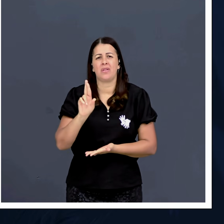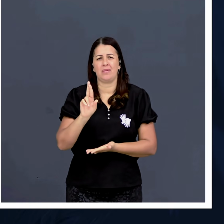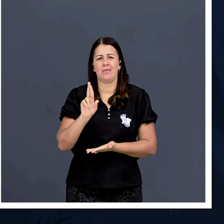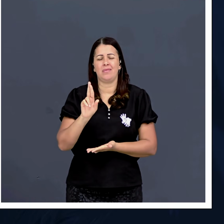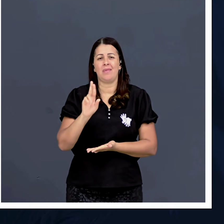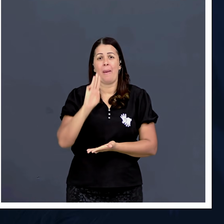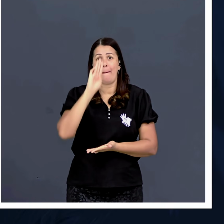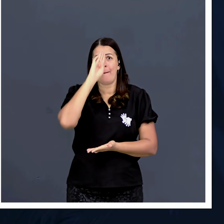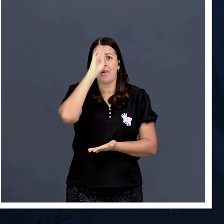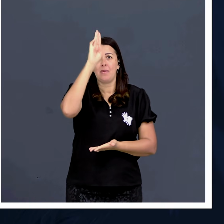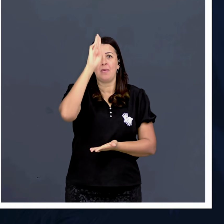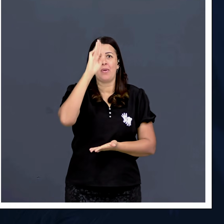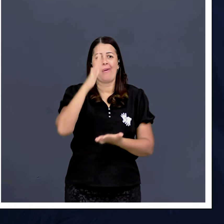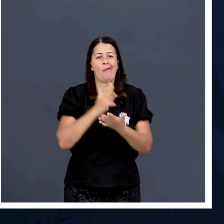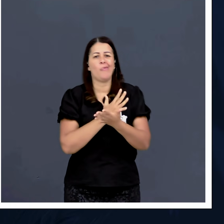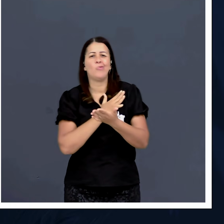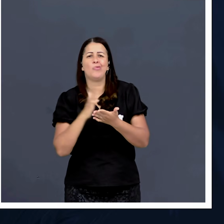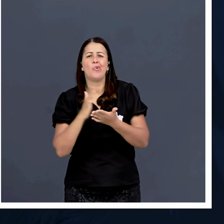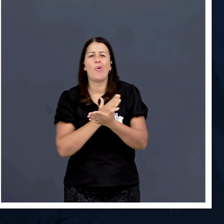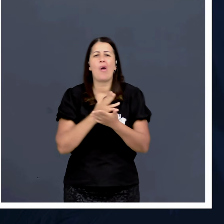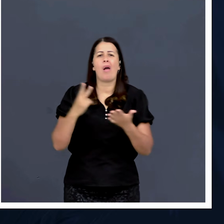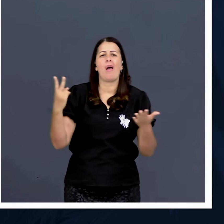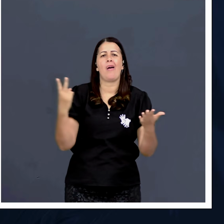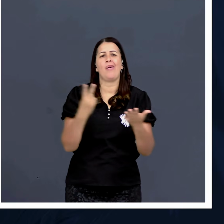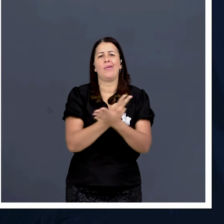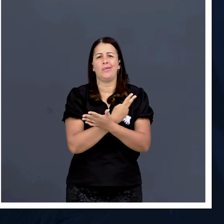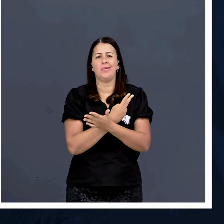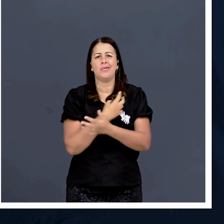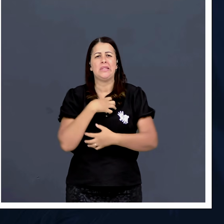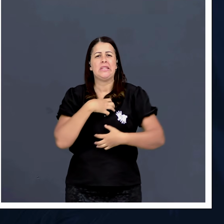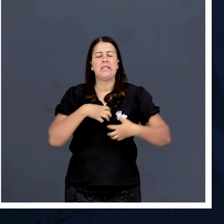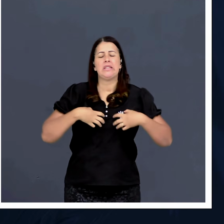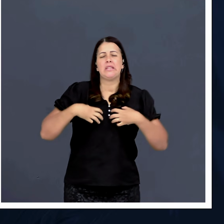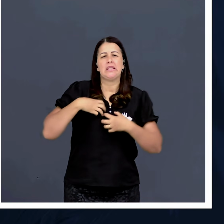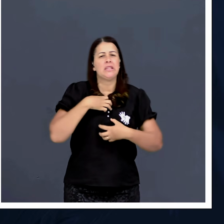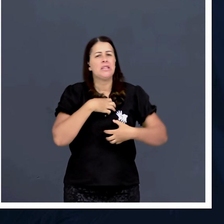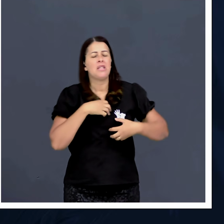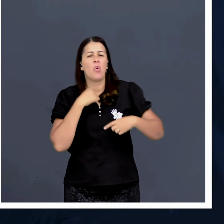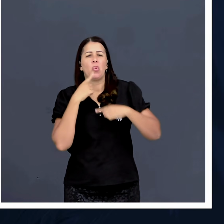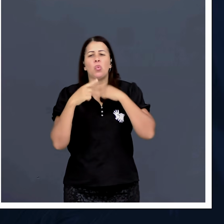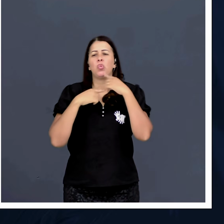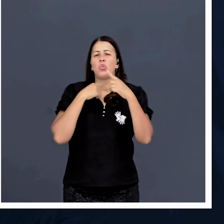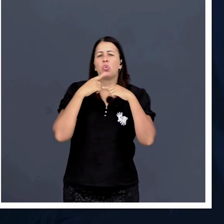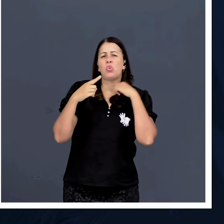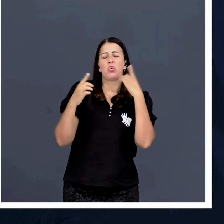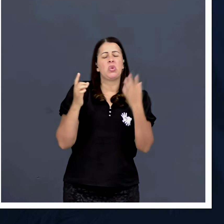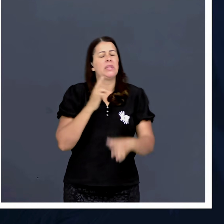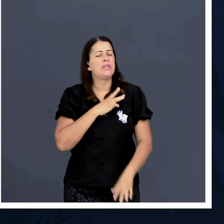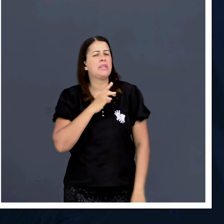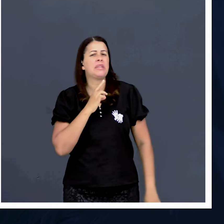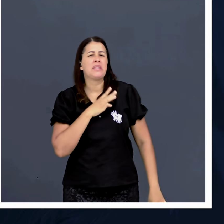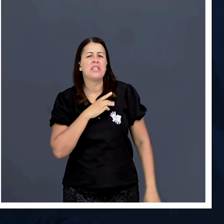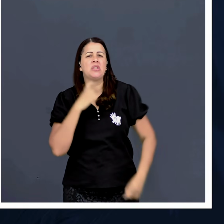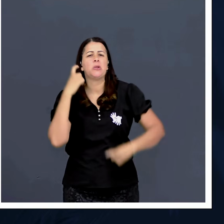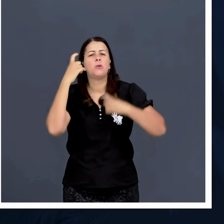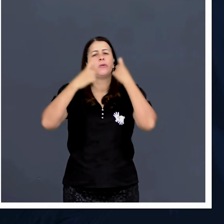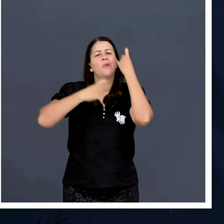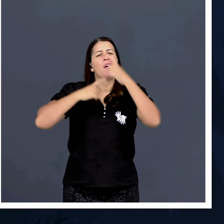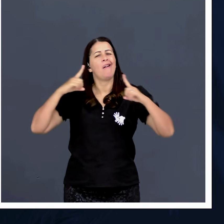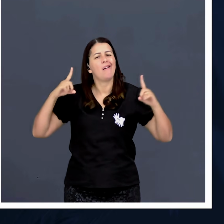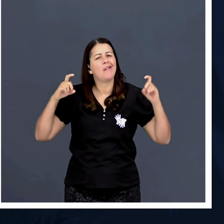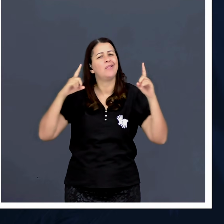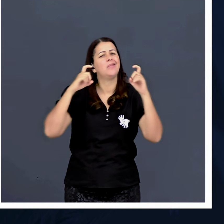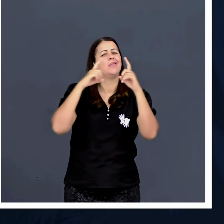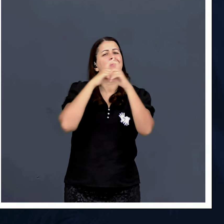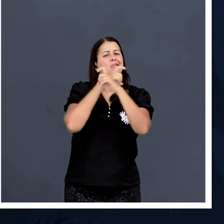com as situações que vivemos, com as nossas ansiedades, dúvidas, medos, as